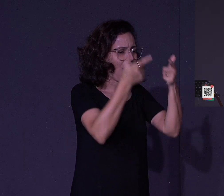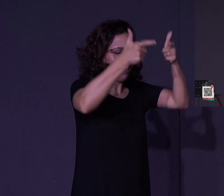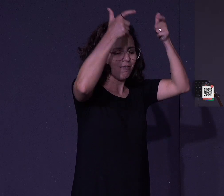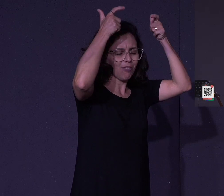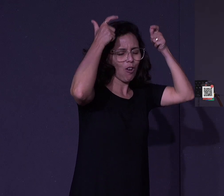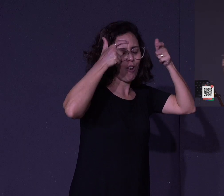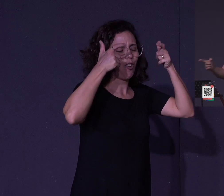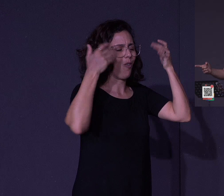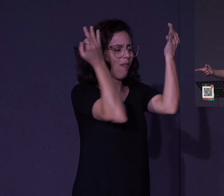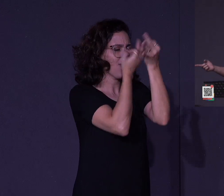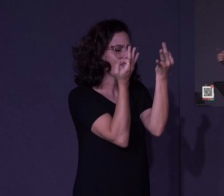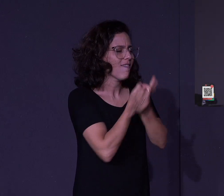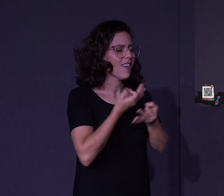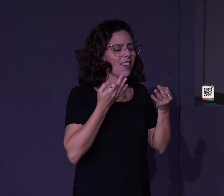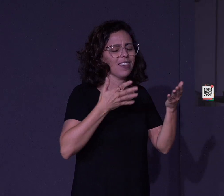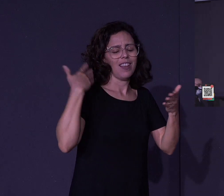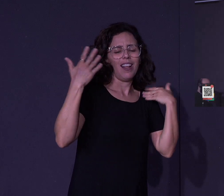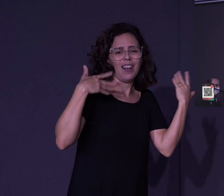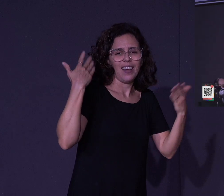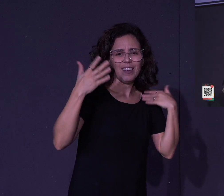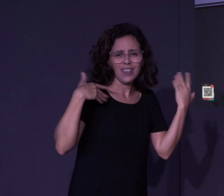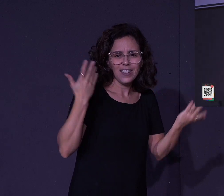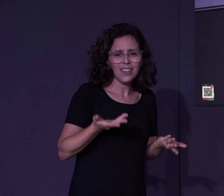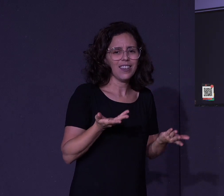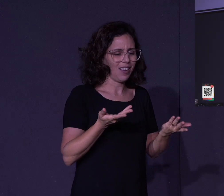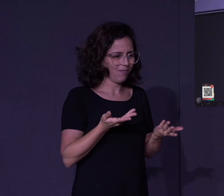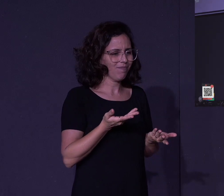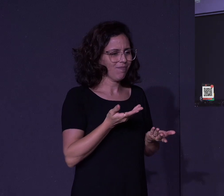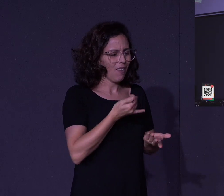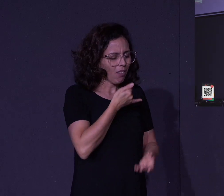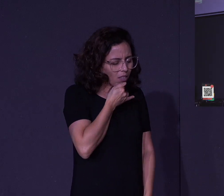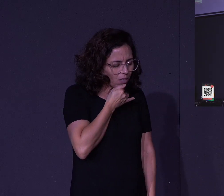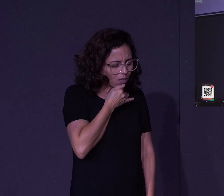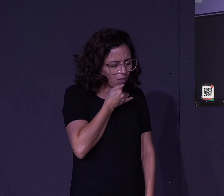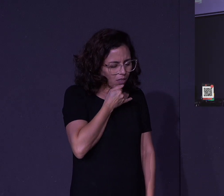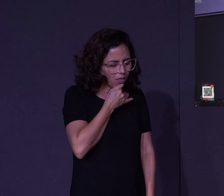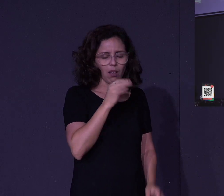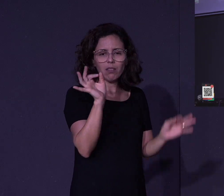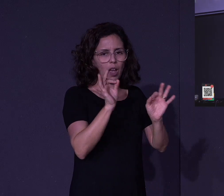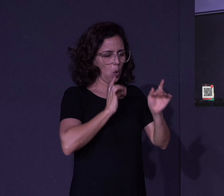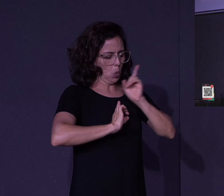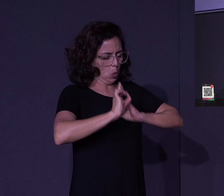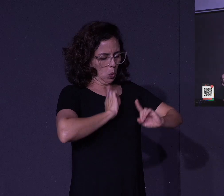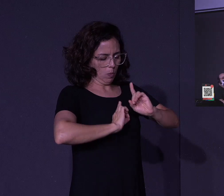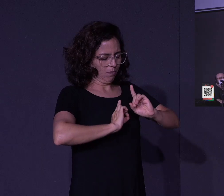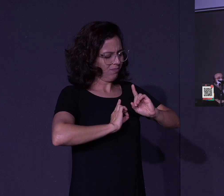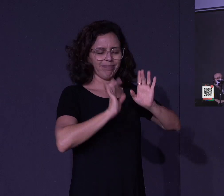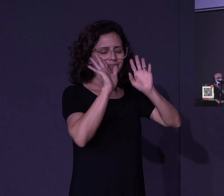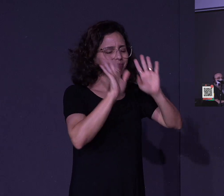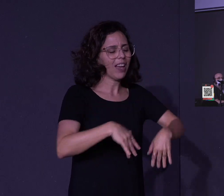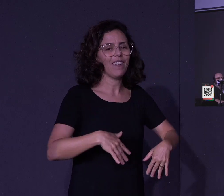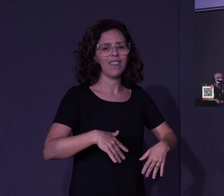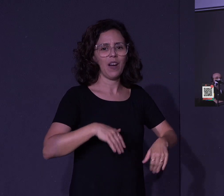pranto, manto de louvor ao invés de espírito deprimido. Ele veio para fazer isso.